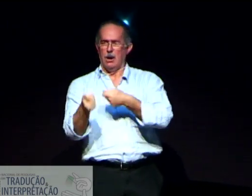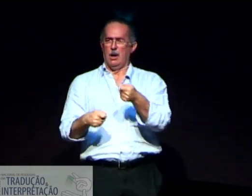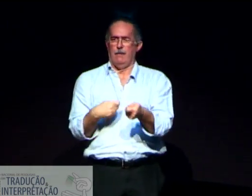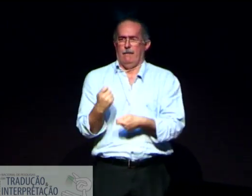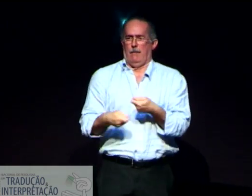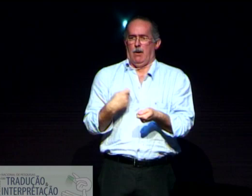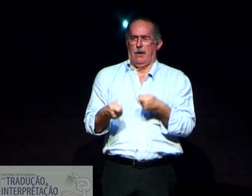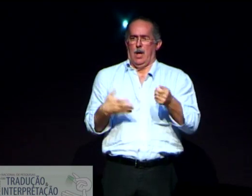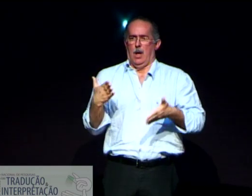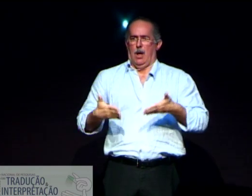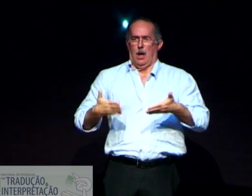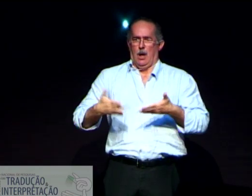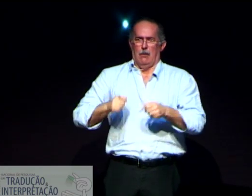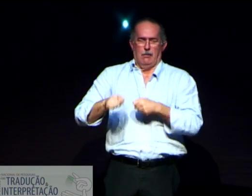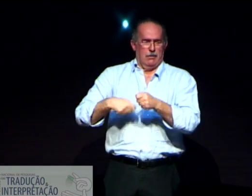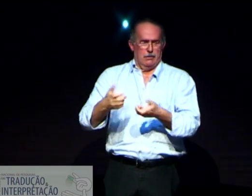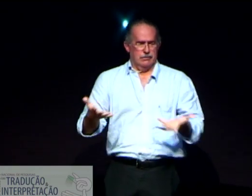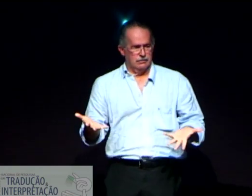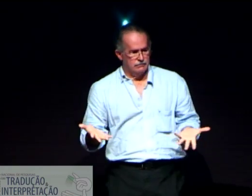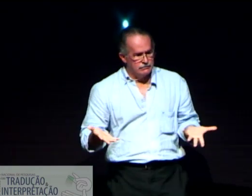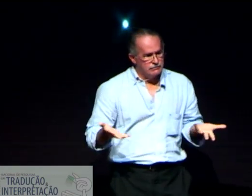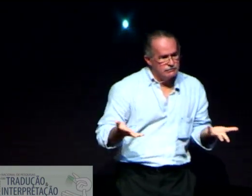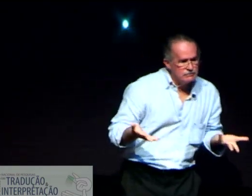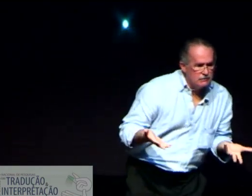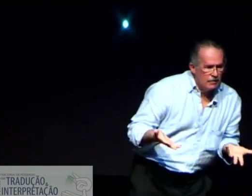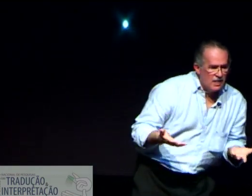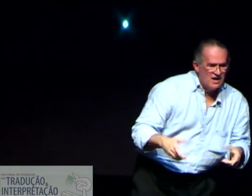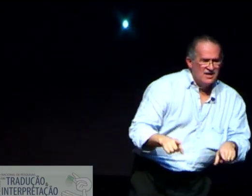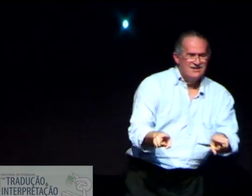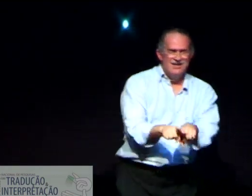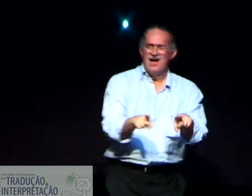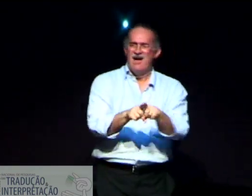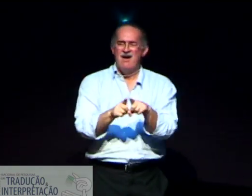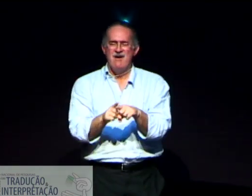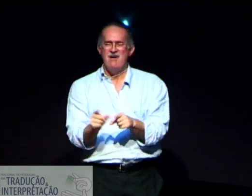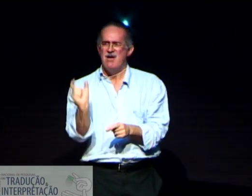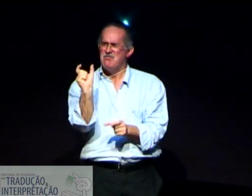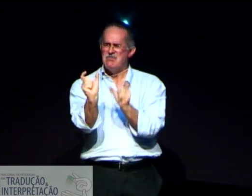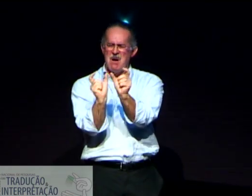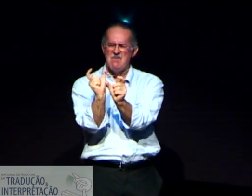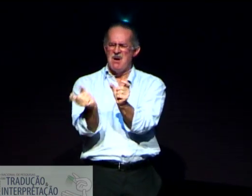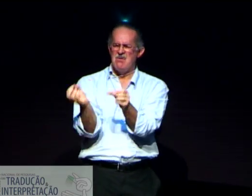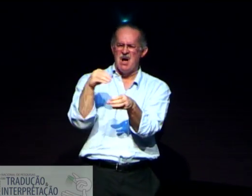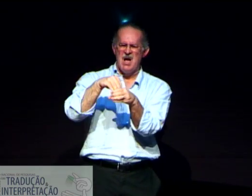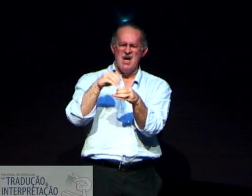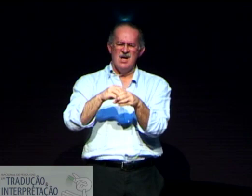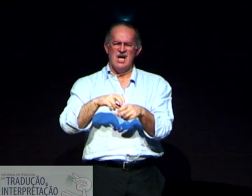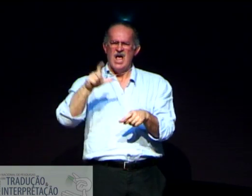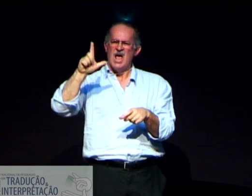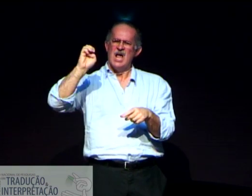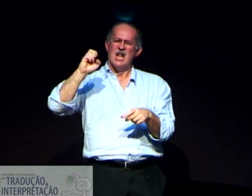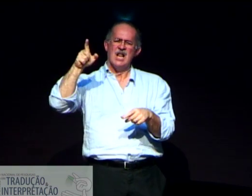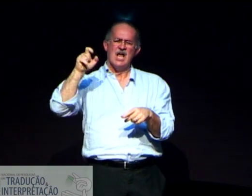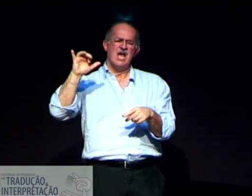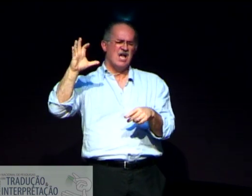os aplicativos seguem a ordem da língua portuguesa. É muito mecânico a produção dos